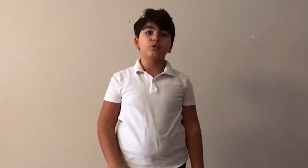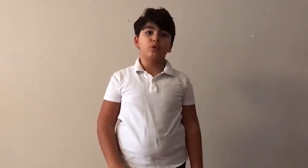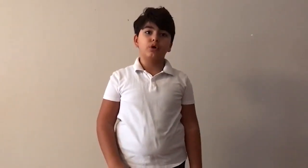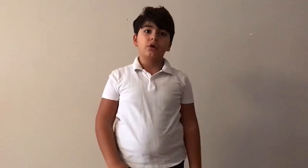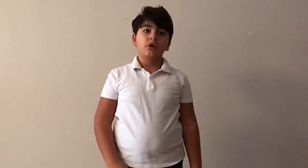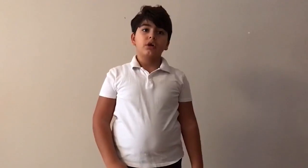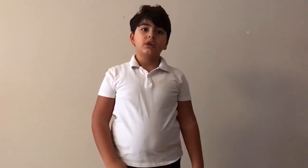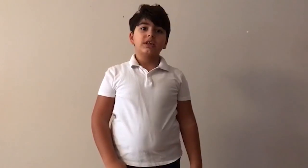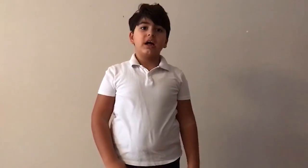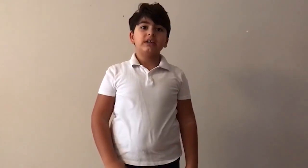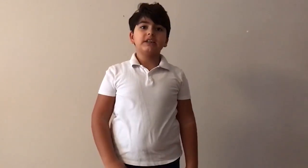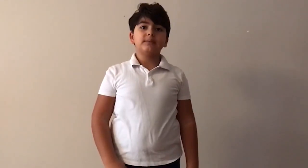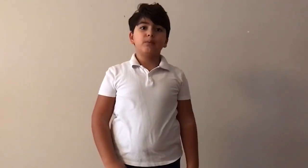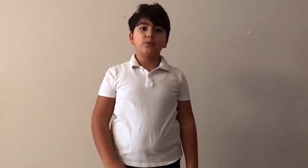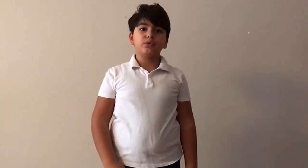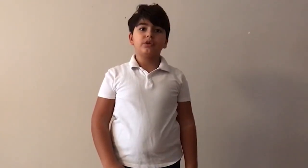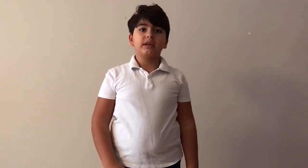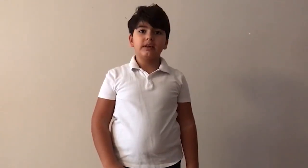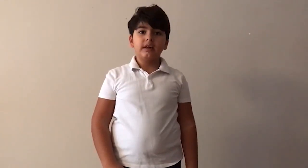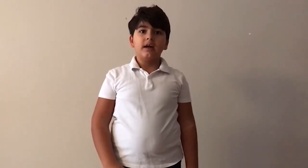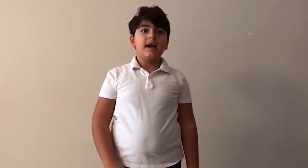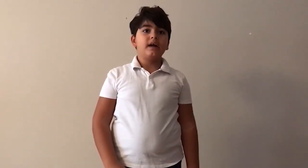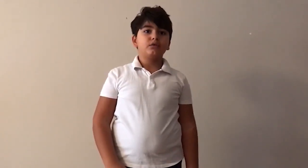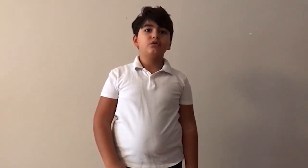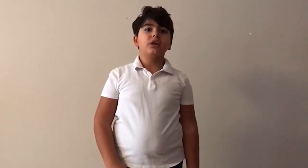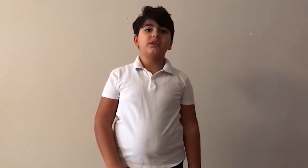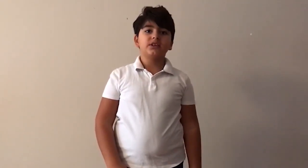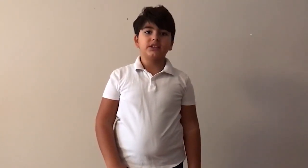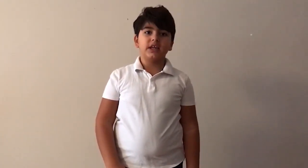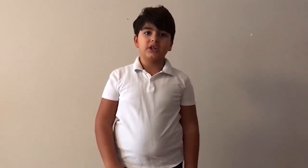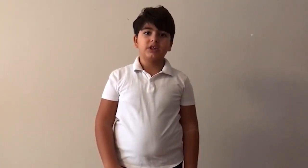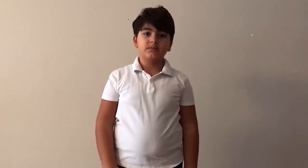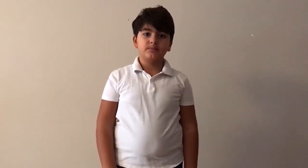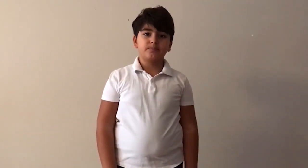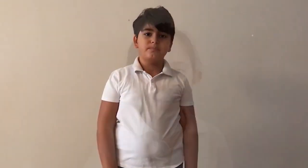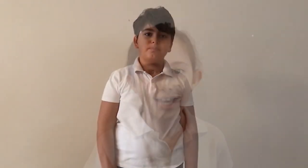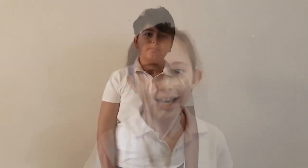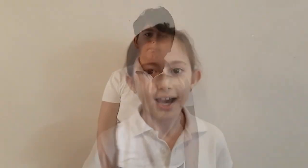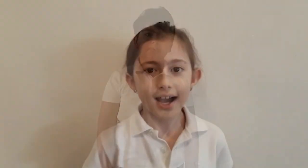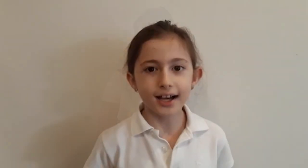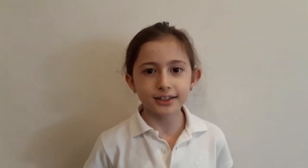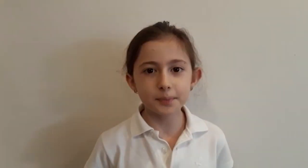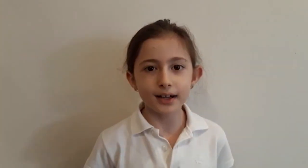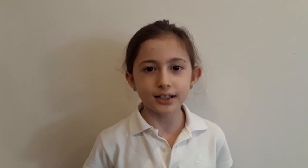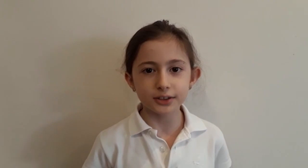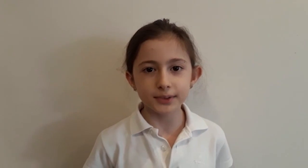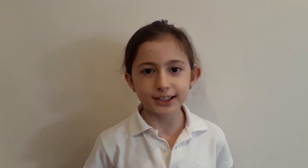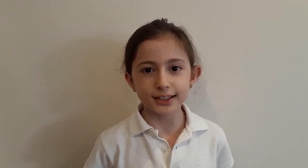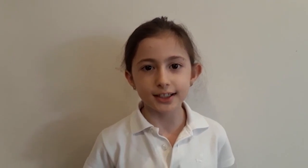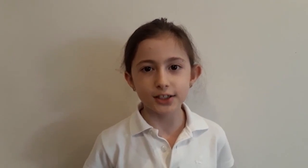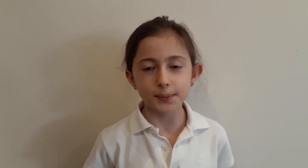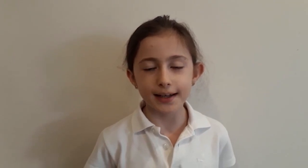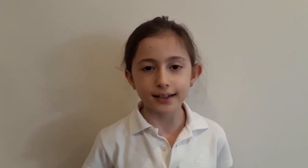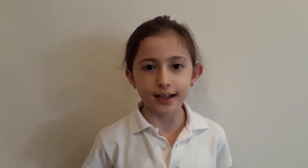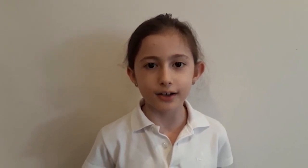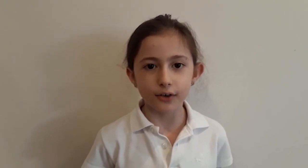sorun. Sadece bugün değil, her gün yanınızdayız. Hayatı paylaşmak için hiçbir engel